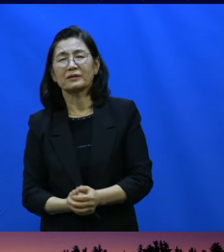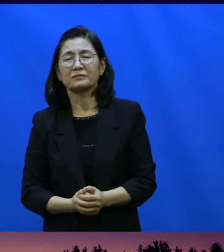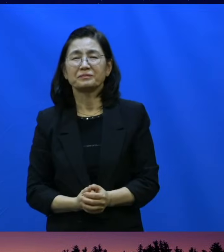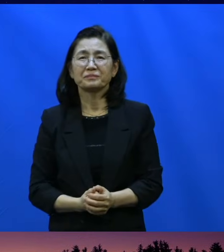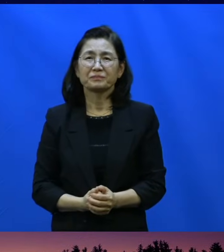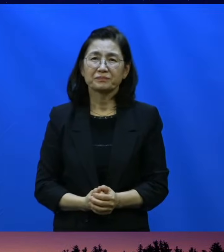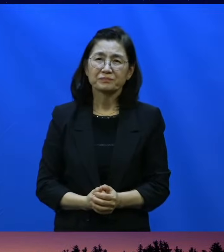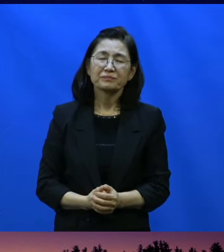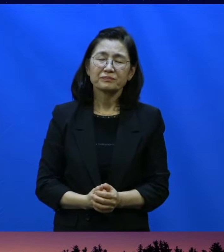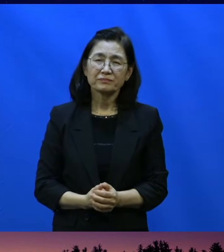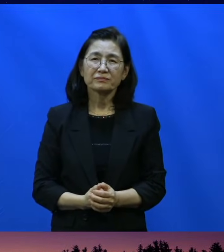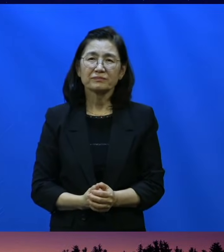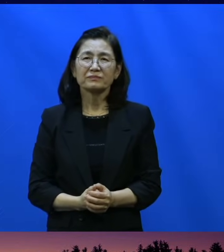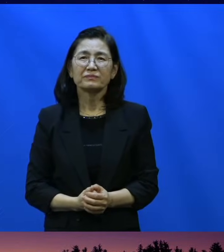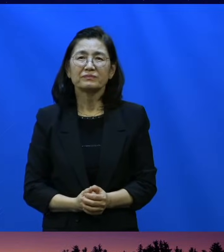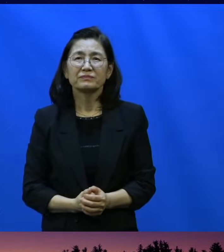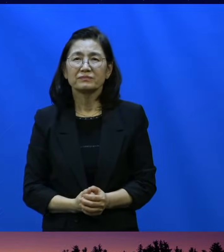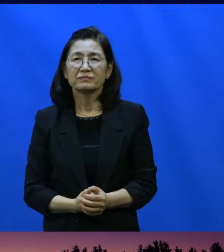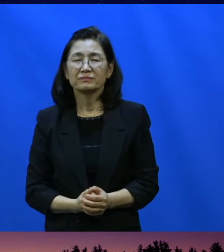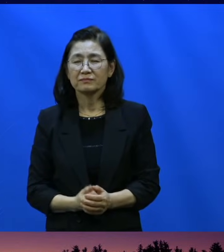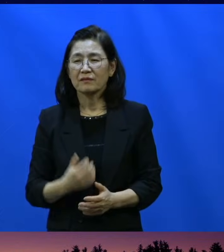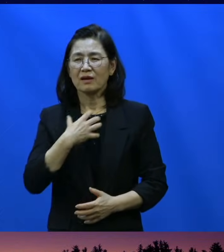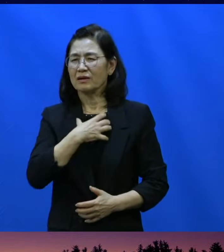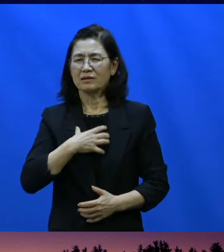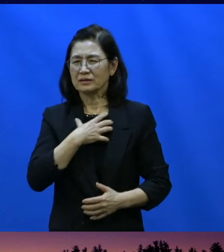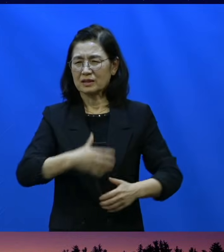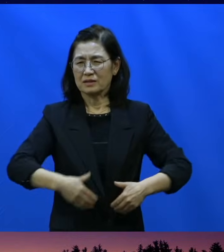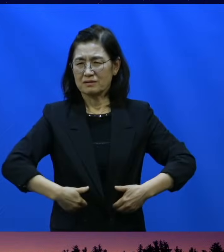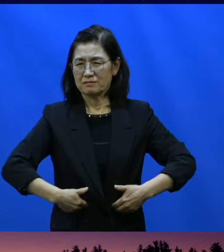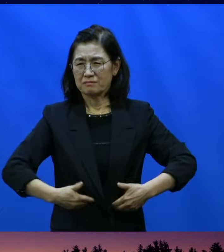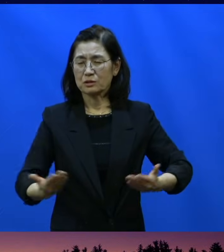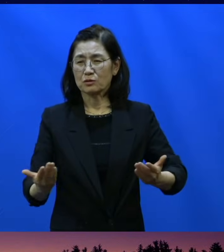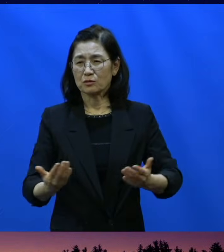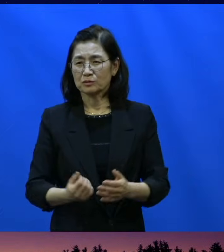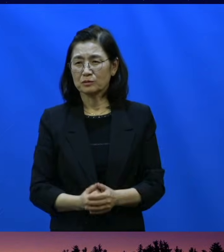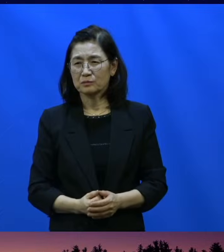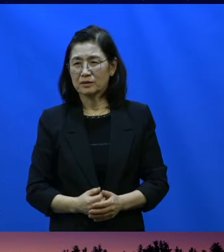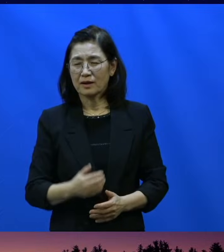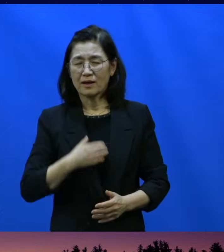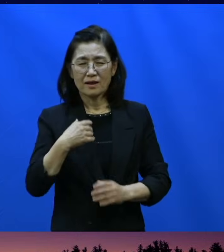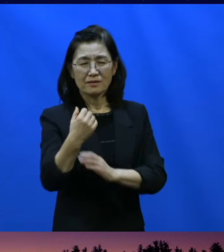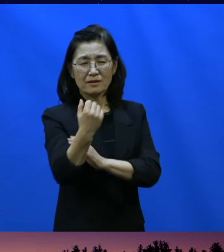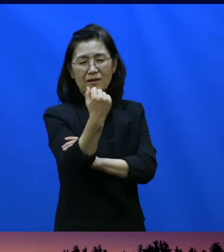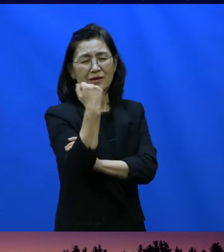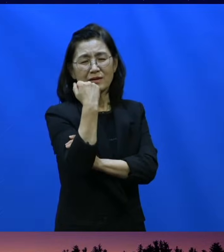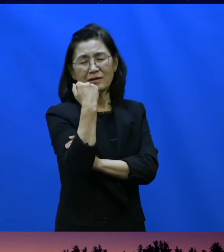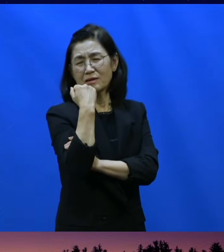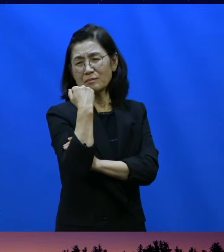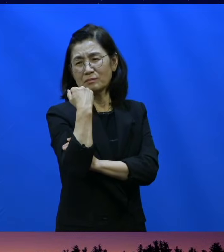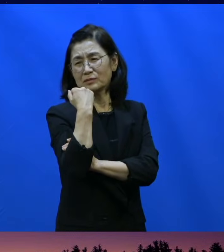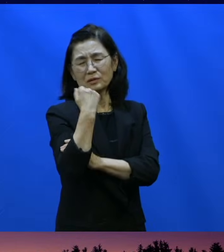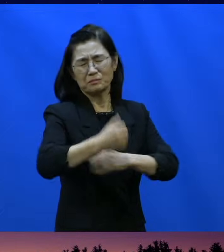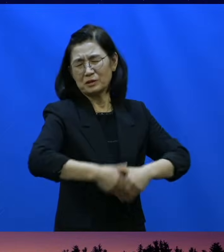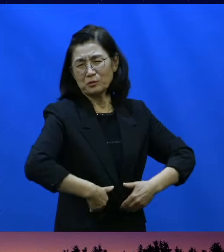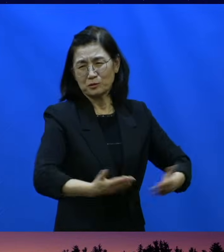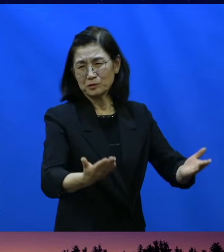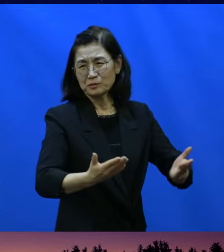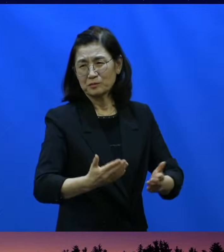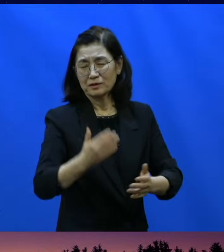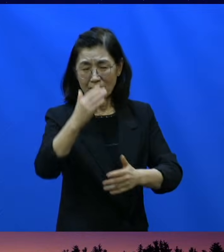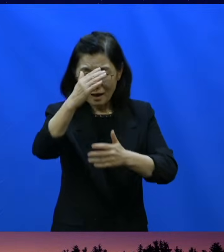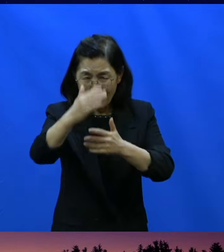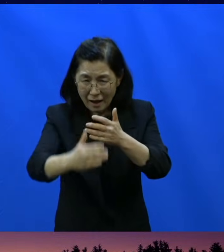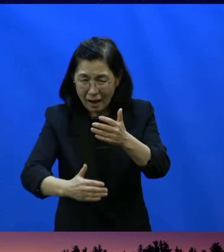내 인생을 데리고 가실 거라고요. 걱정할 게 하나도 없어요. 그 힘이 쫙 빠져야 돼요. 내가 힘을 쓸 게 하나도 없어. 하나님이